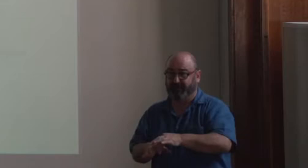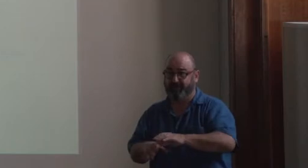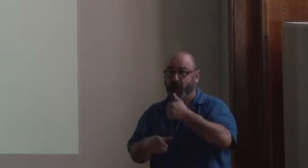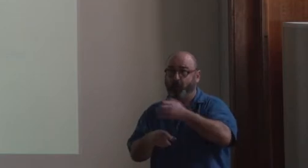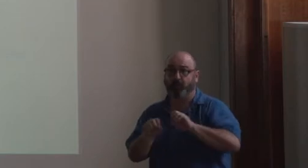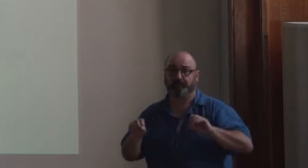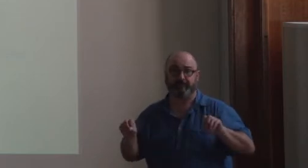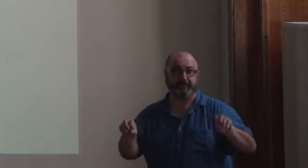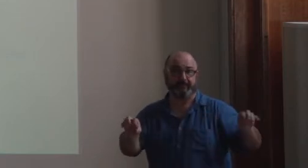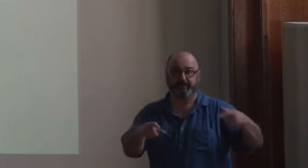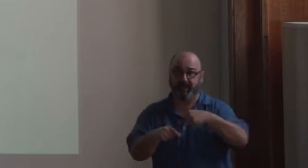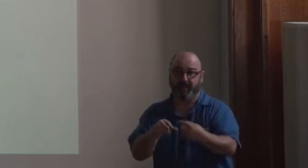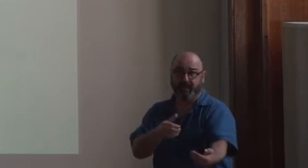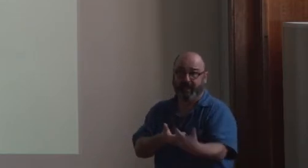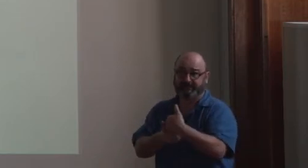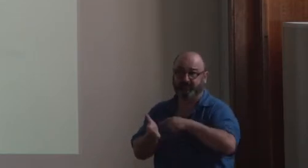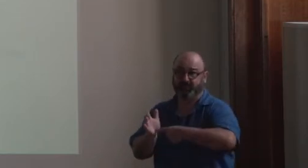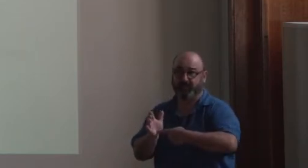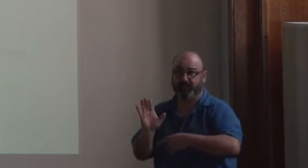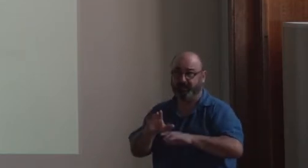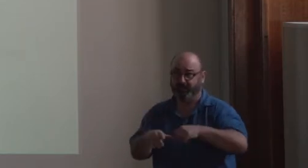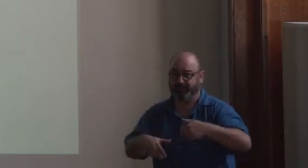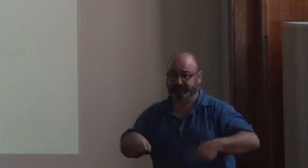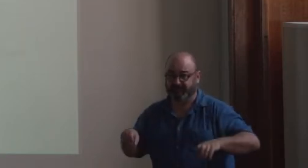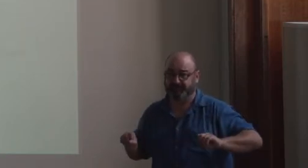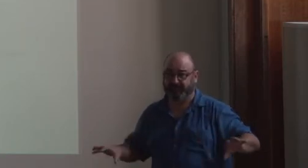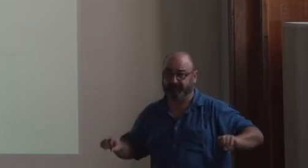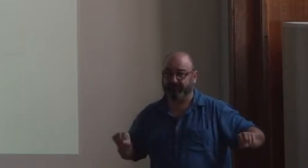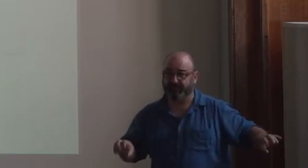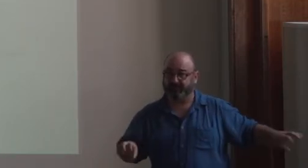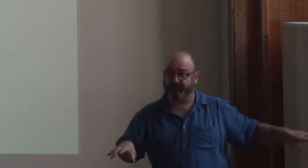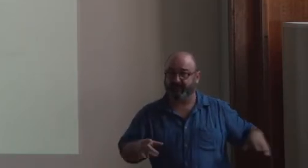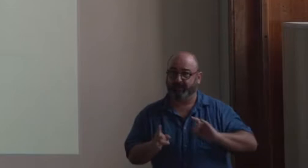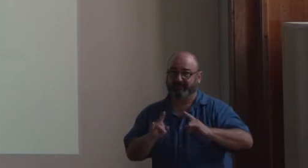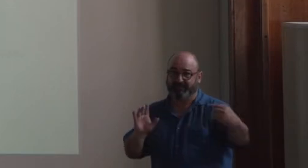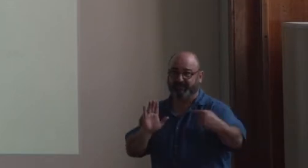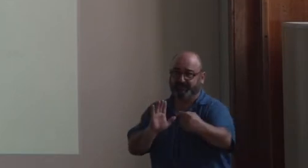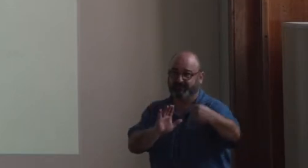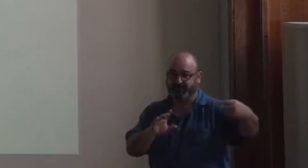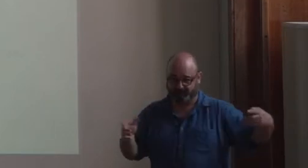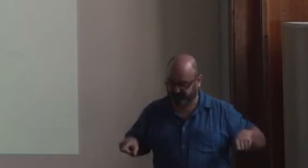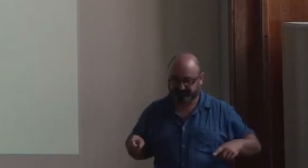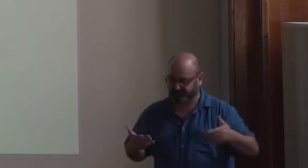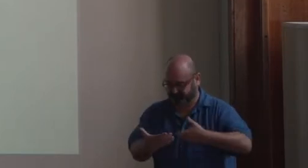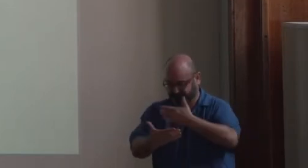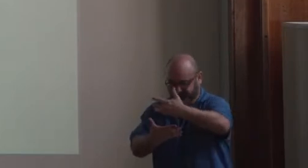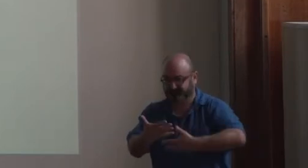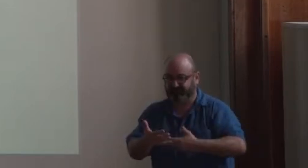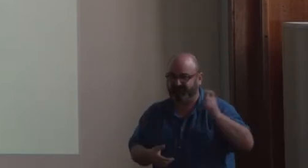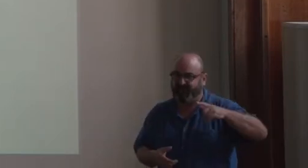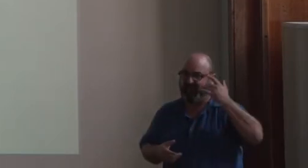d'un euro à 1,50€, et vous pouvez en mettre 15 dans votre sac et avoir 15 access points Wi-Fi. Si vous